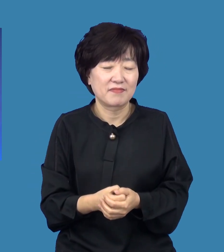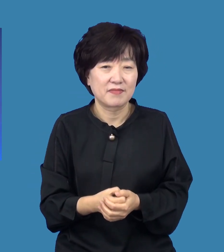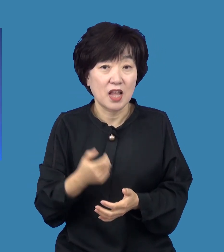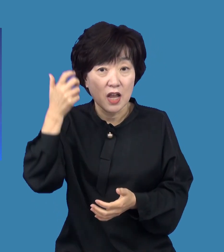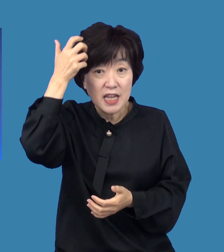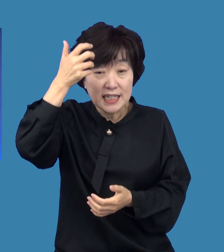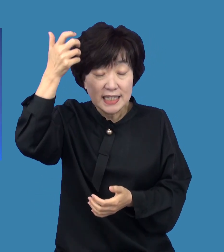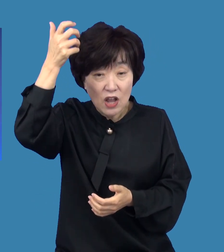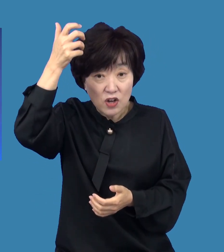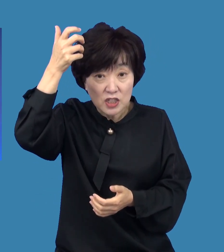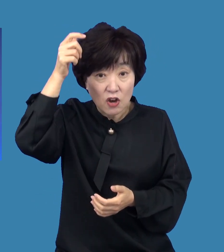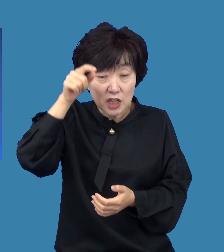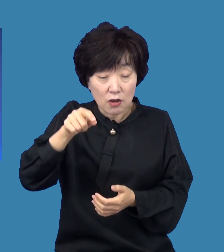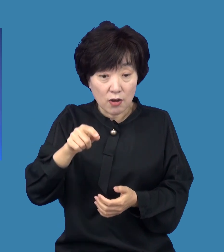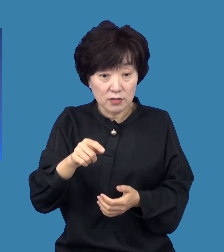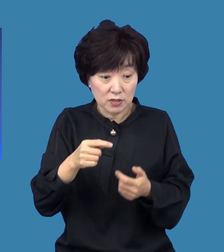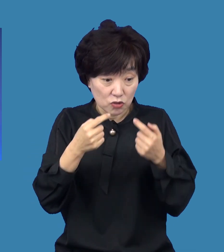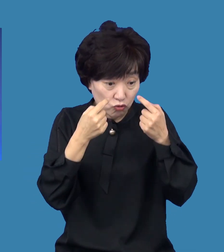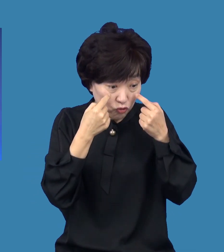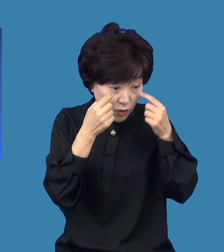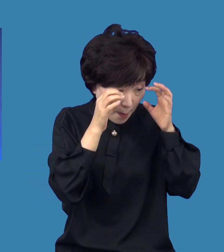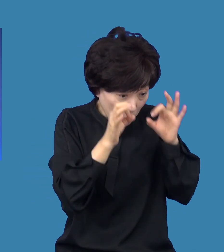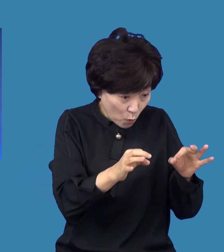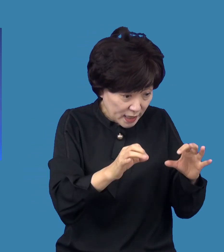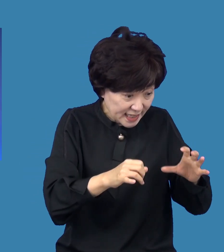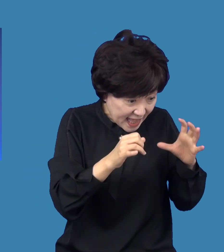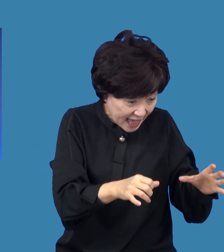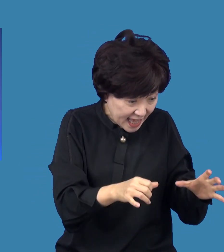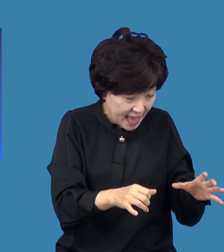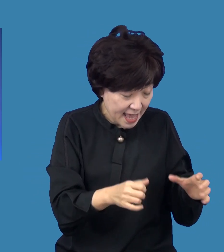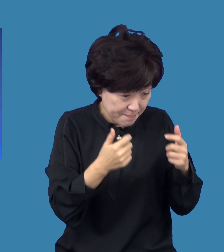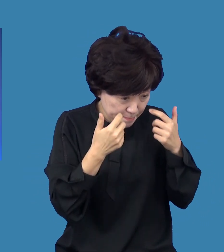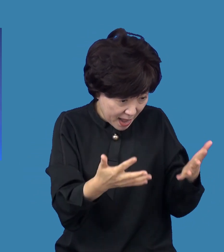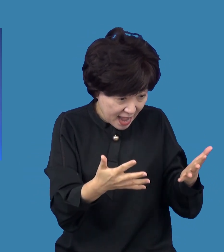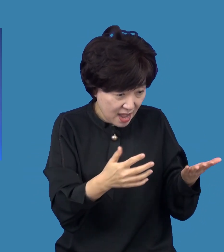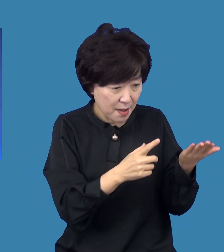것은 반드시 보이는 세계에 카운터파트가 있다.